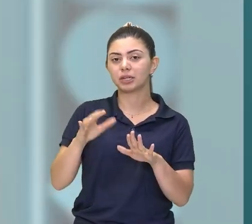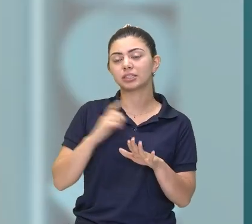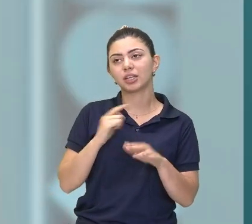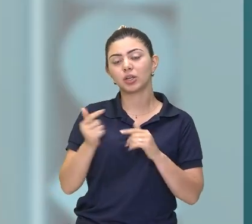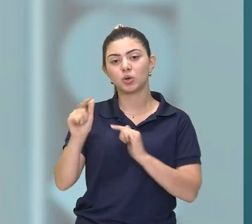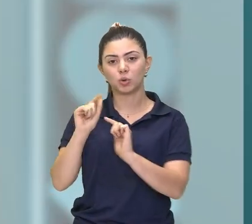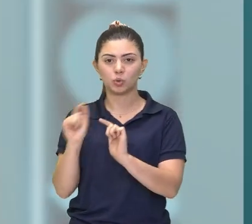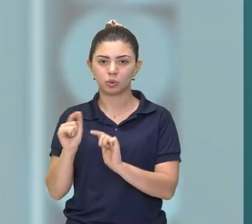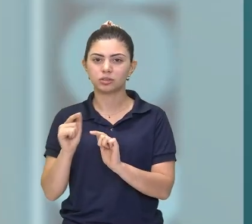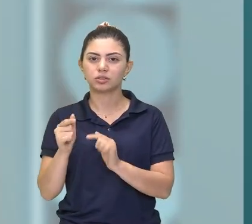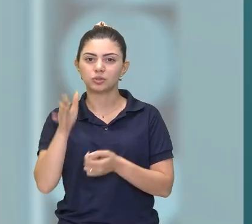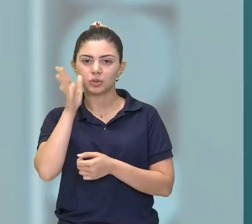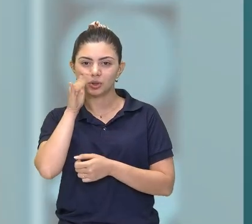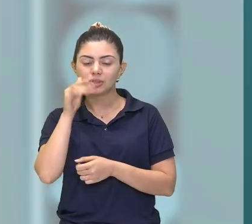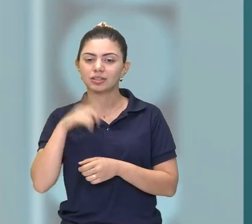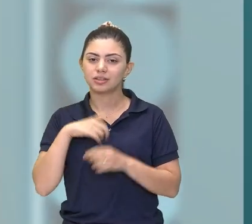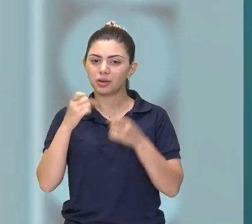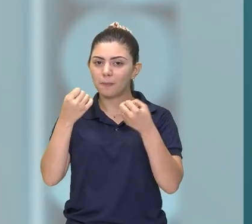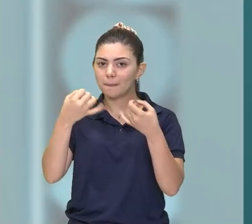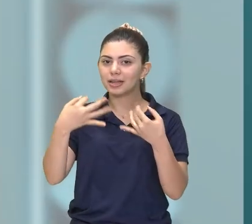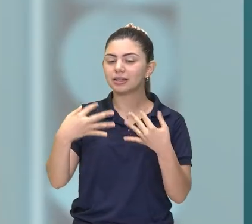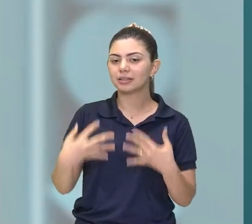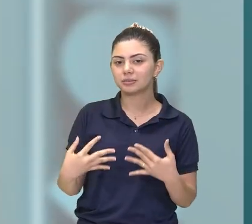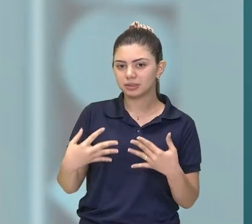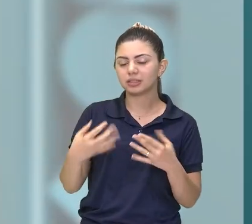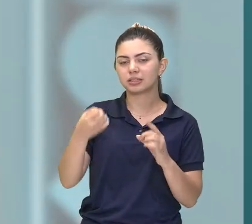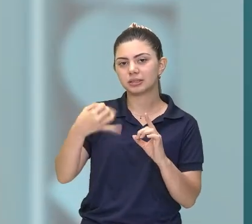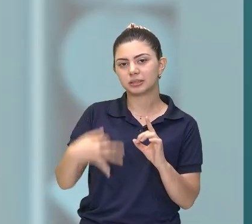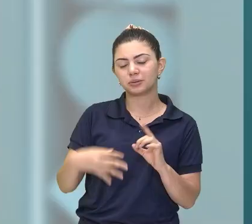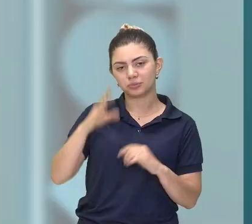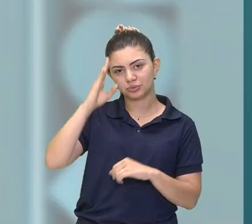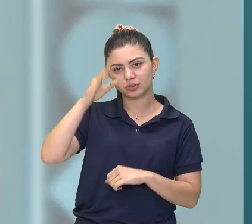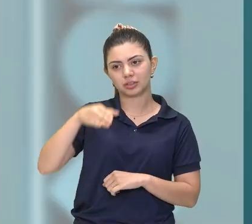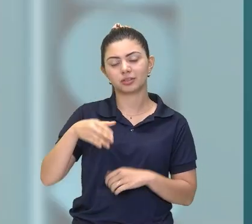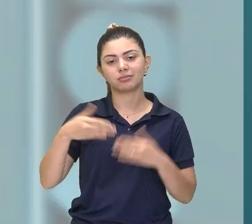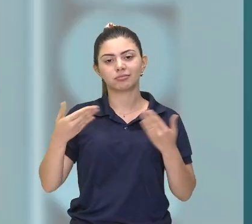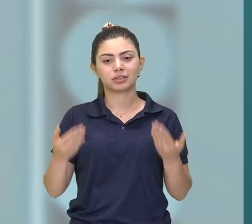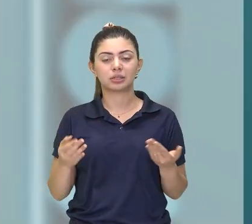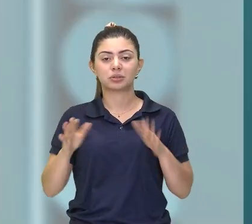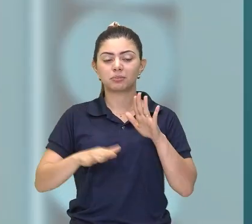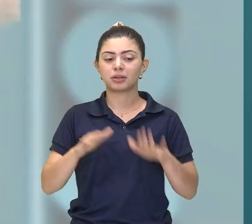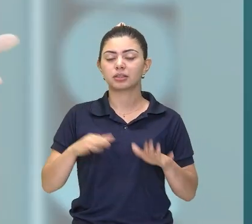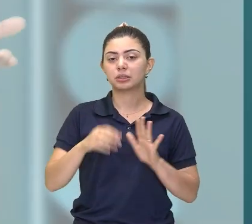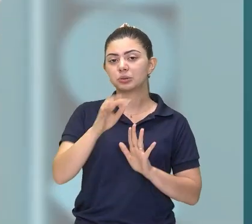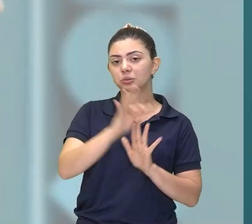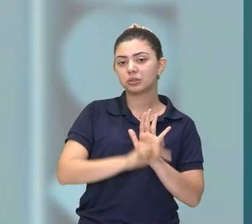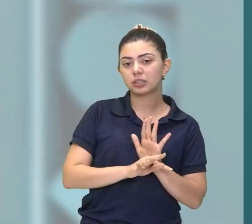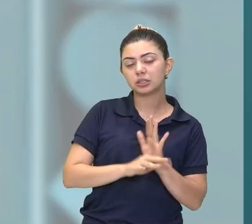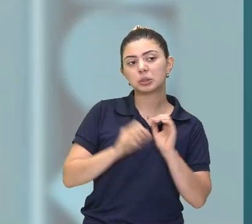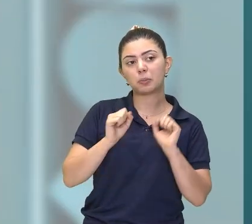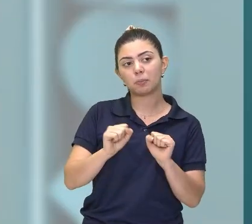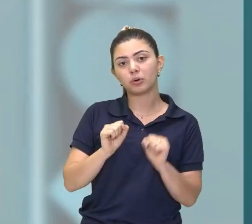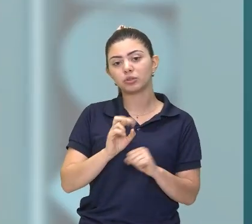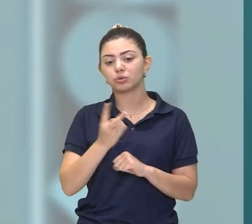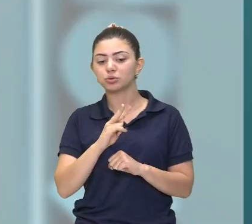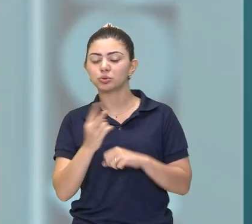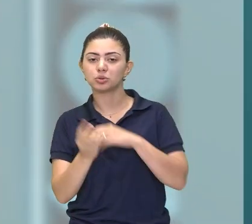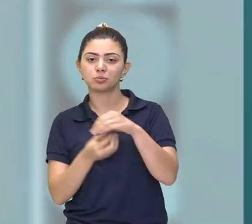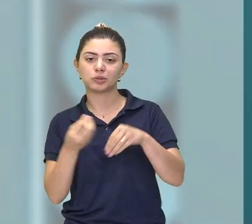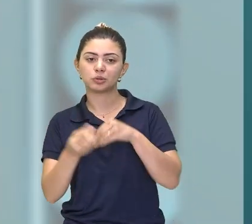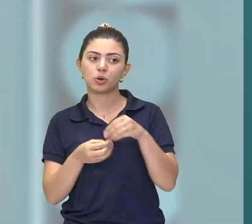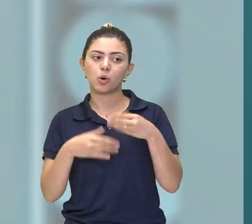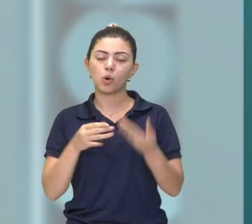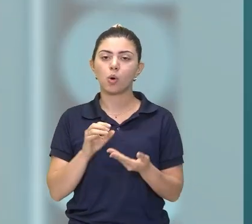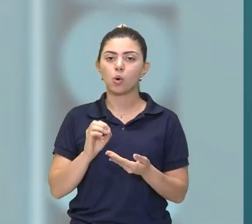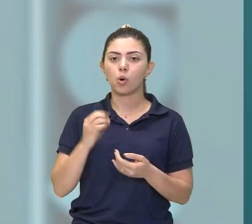casos nós tínhamos uma descrição objetiva. E dependendo do que eu quero fazer no texto, ou eu posso trabalhar as duas, ou eu posso trabalhar